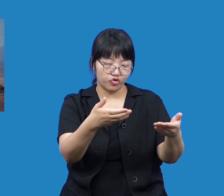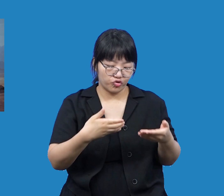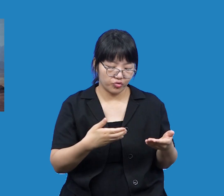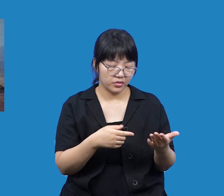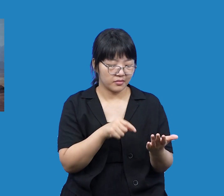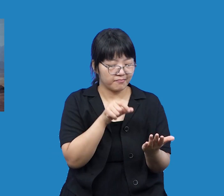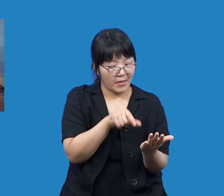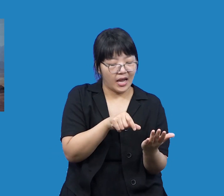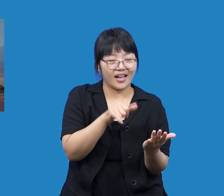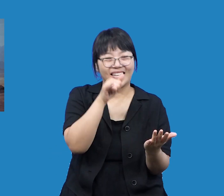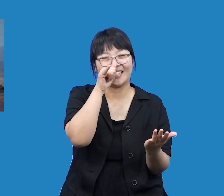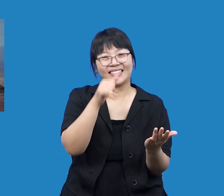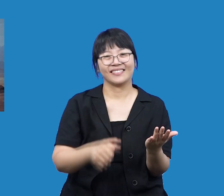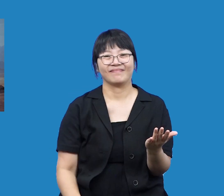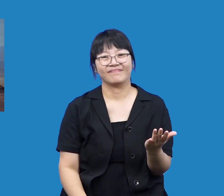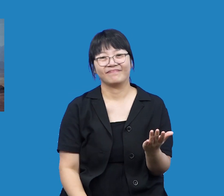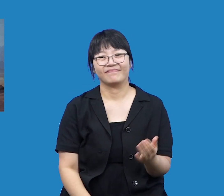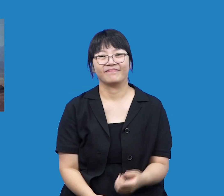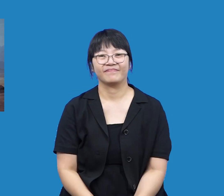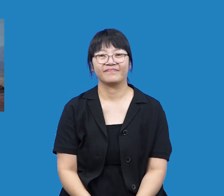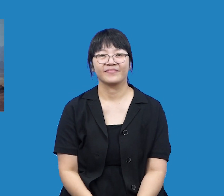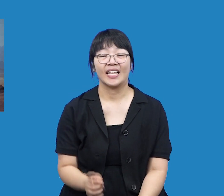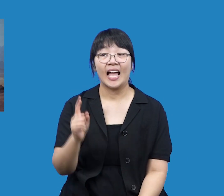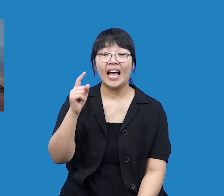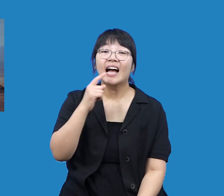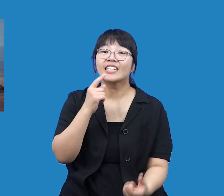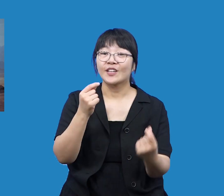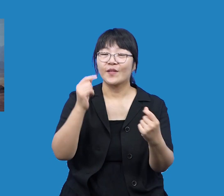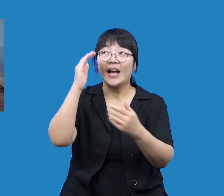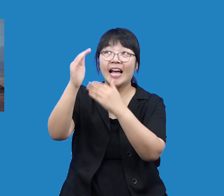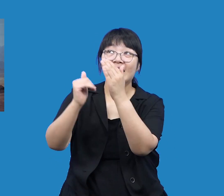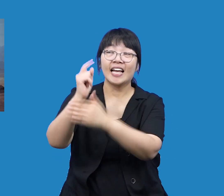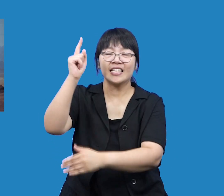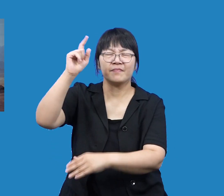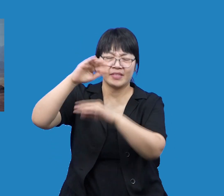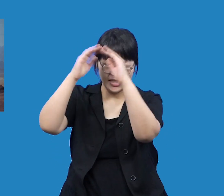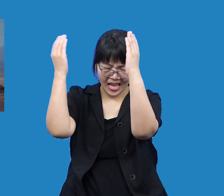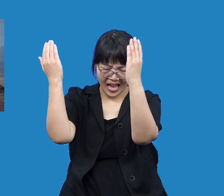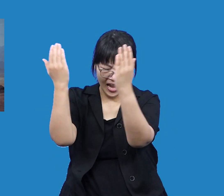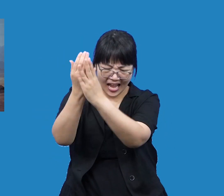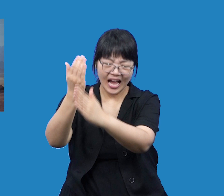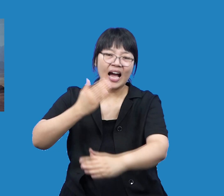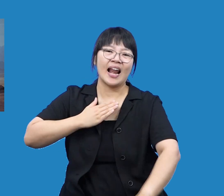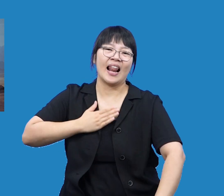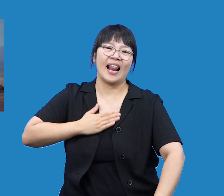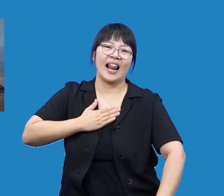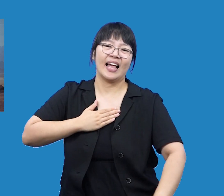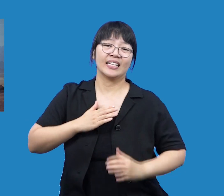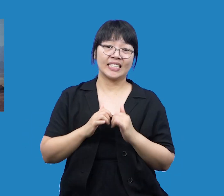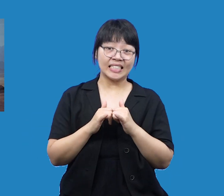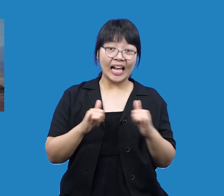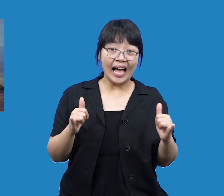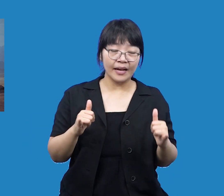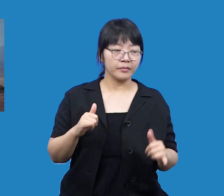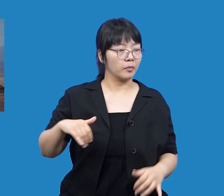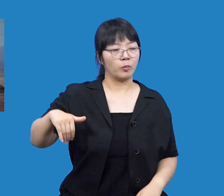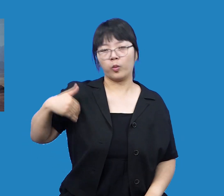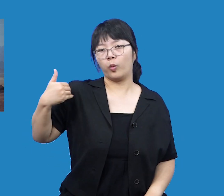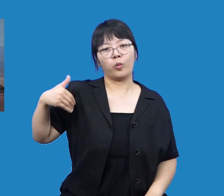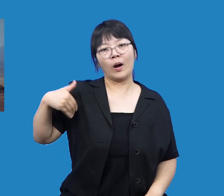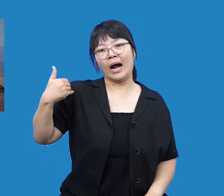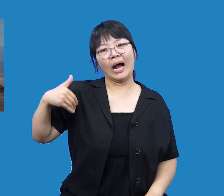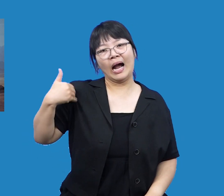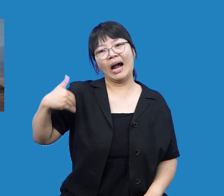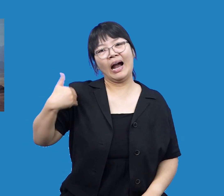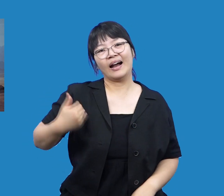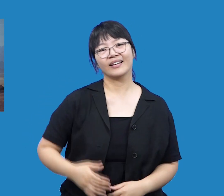이렇게. 하나님은 다 아세요. 그런데 우리는 모른다는 것. 그것이 바로 인생의 딜레마가